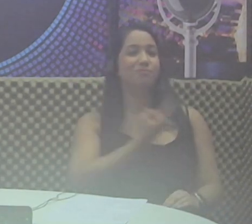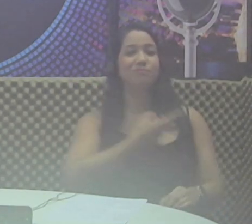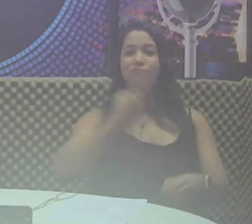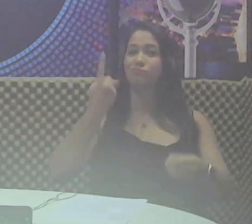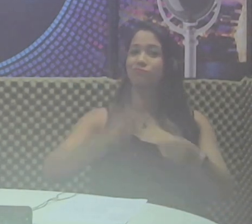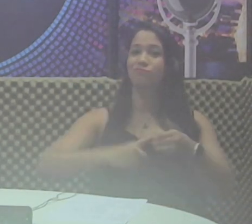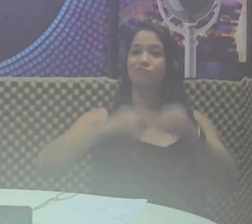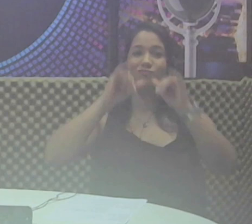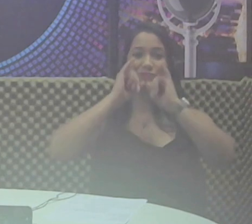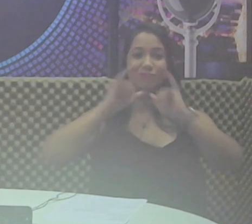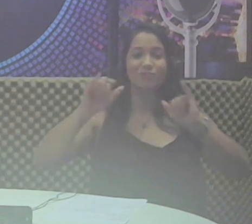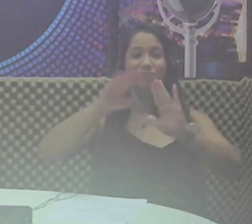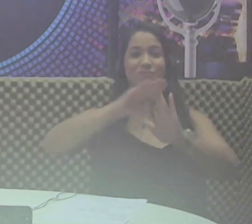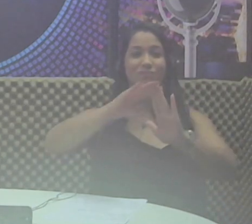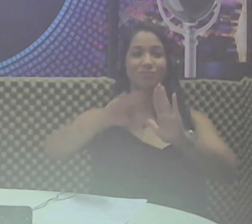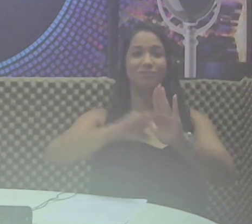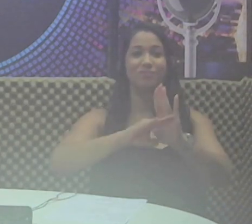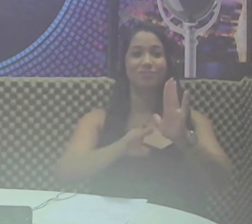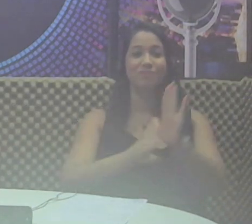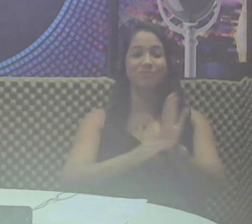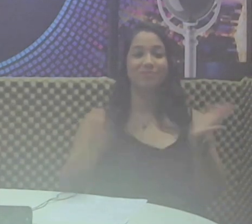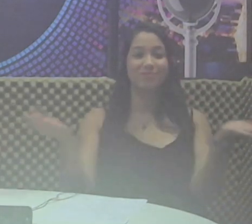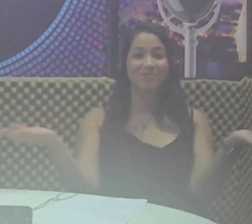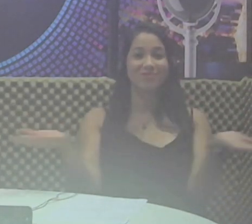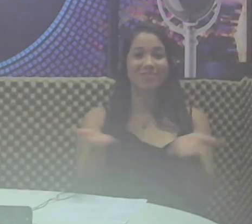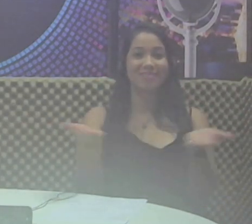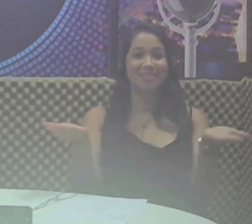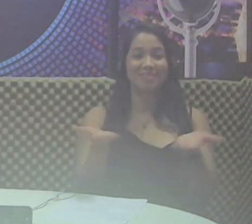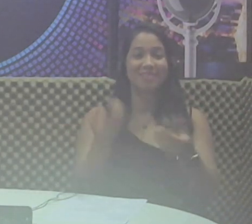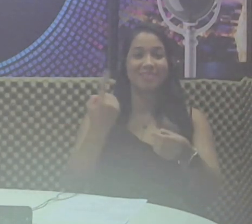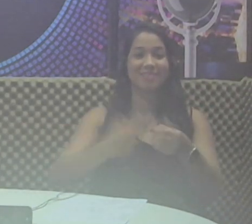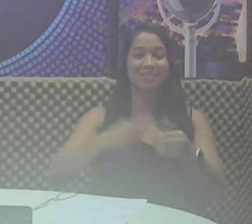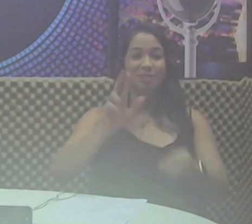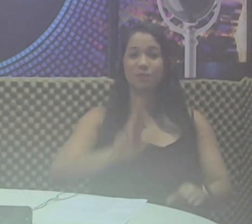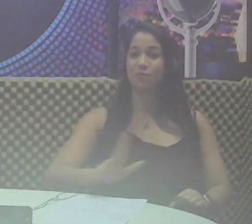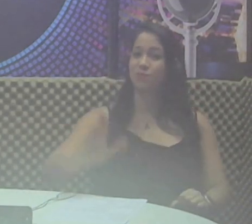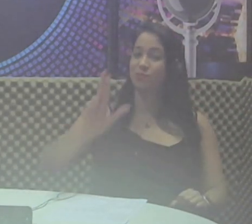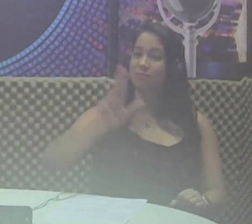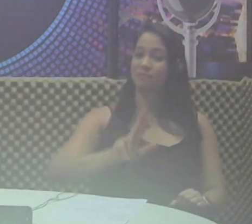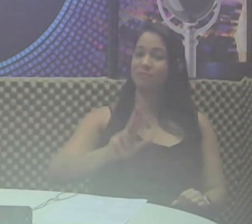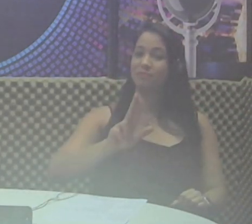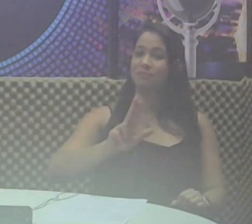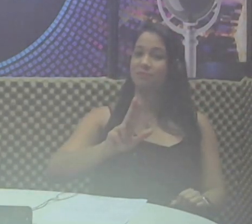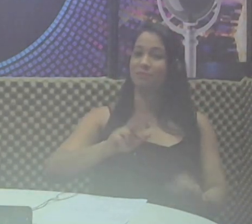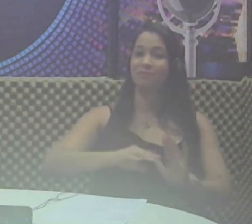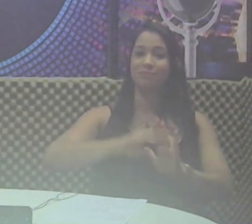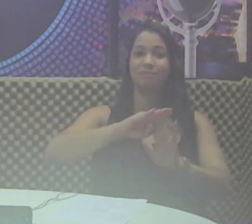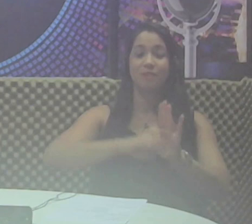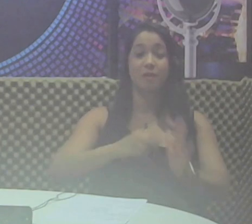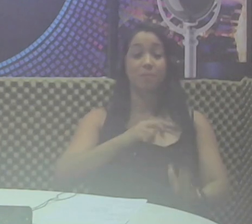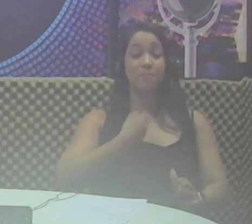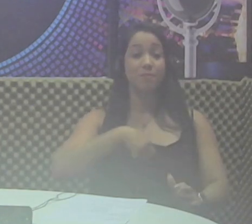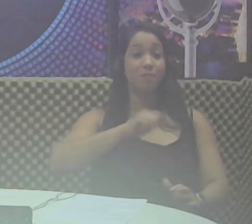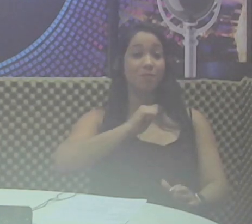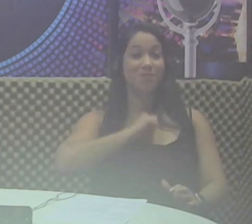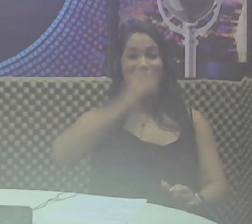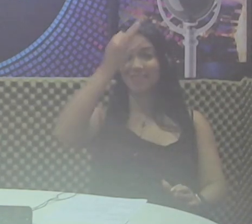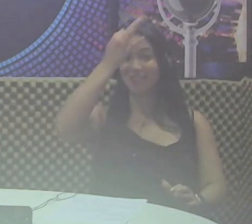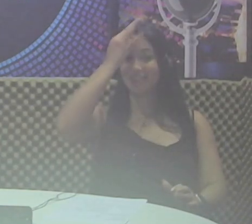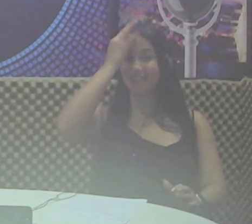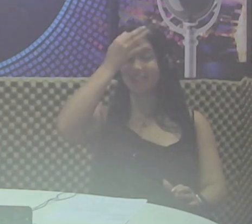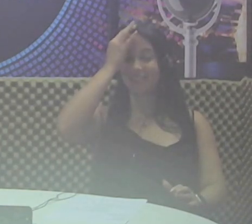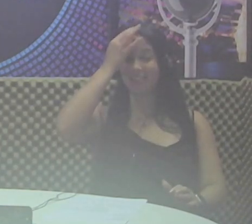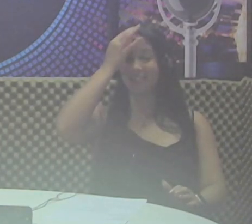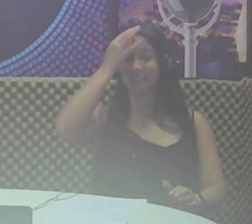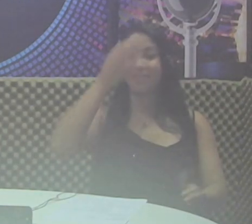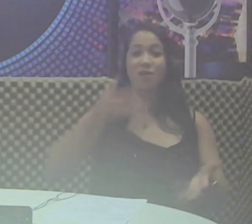Cidade, com um boletim de notícias sobre o que de fato acontece em Uberlândia. Eu sou Fernando Natalio e